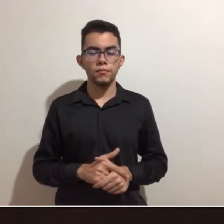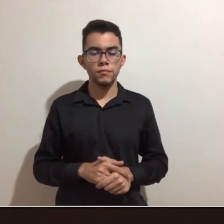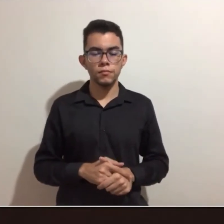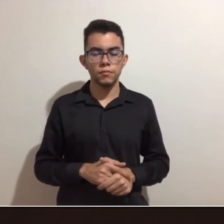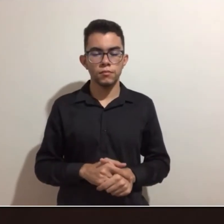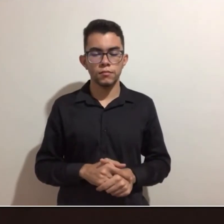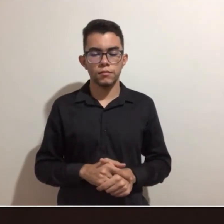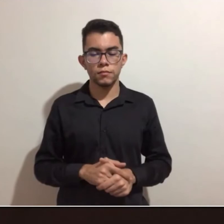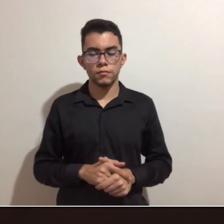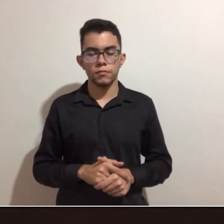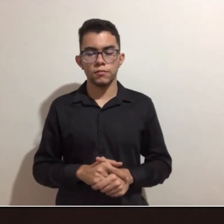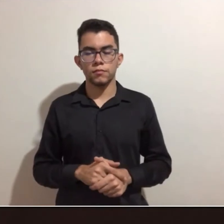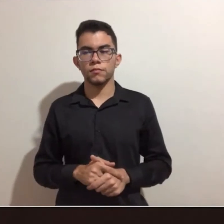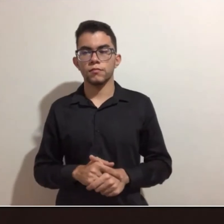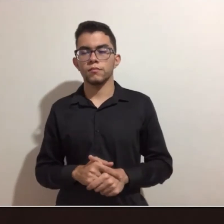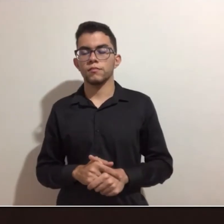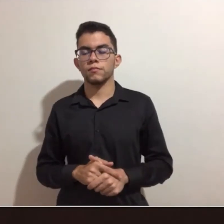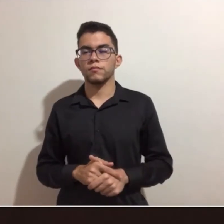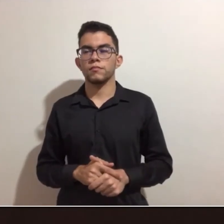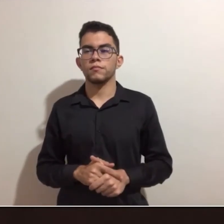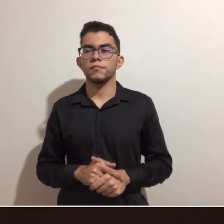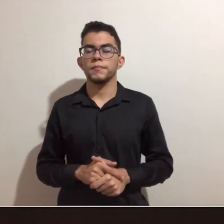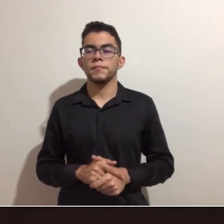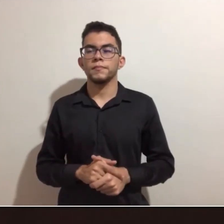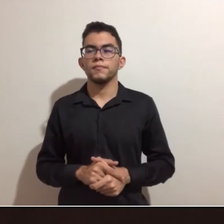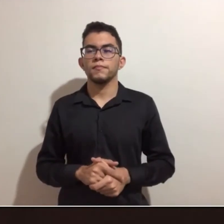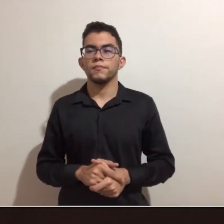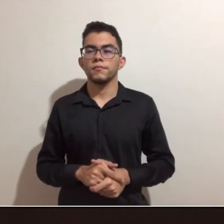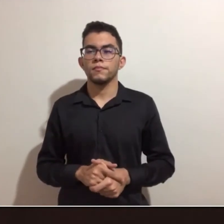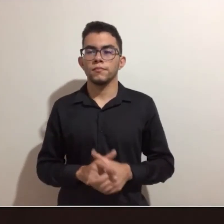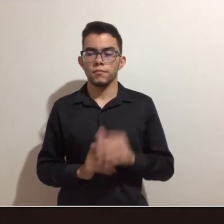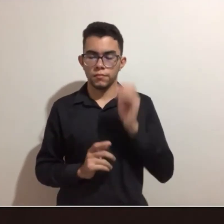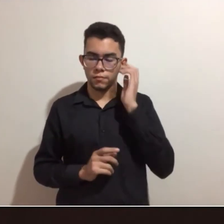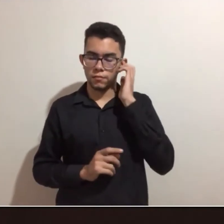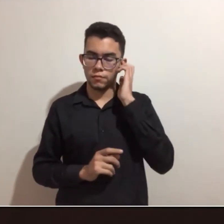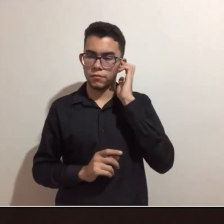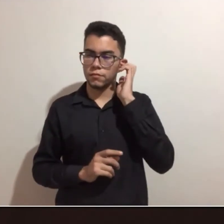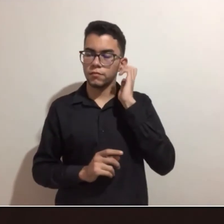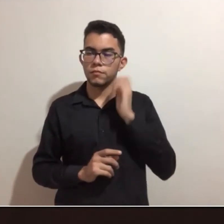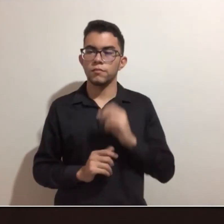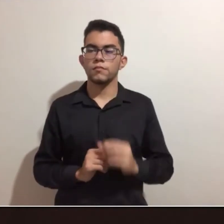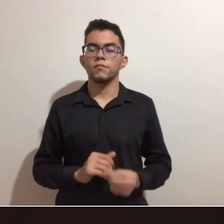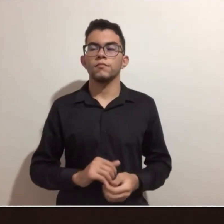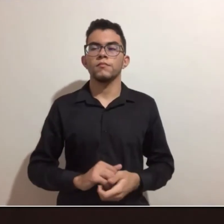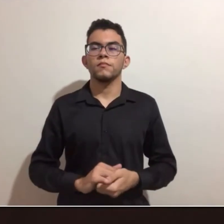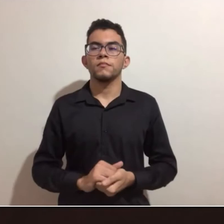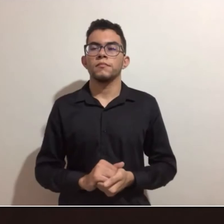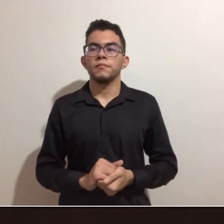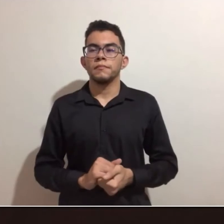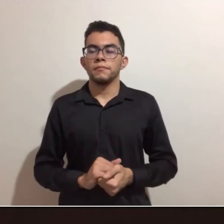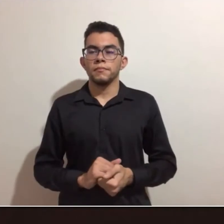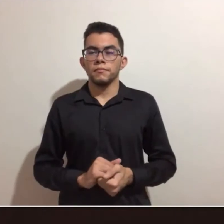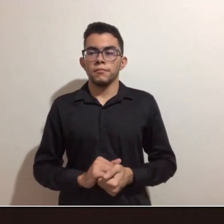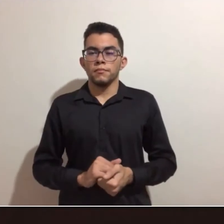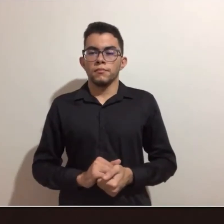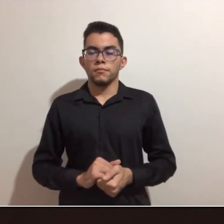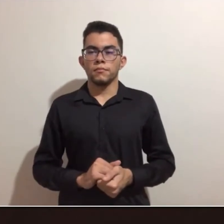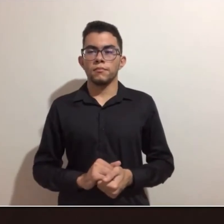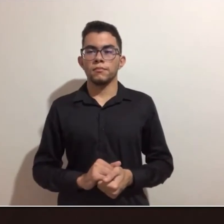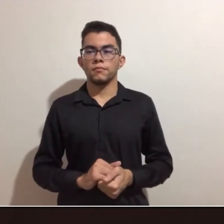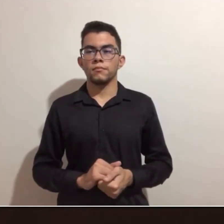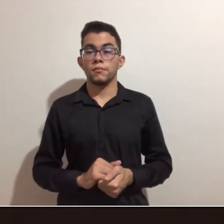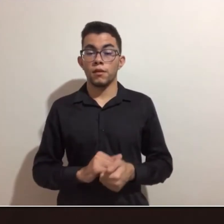tão somente em palavra, mas sobretudo em poder, no